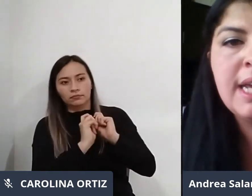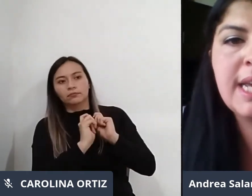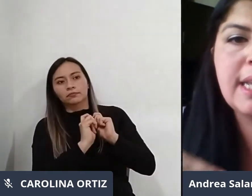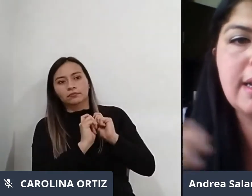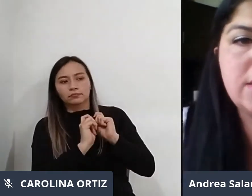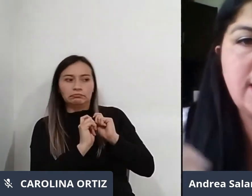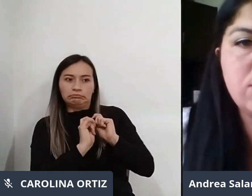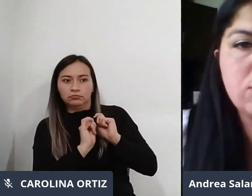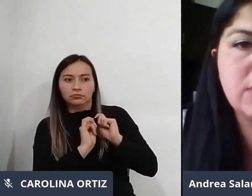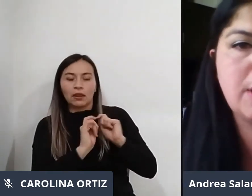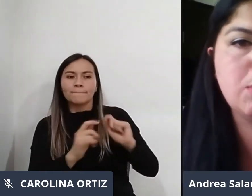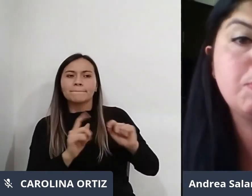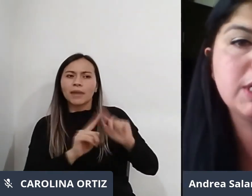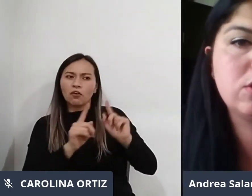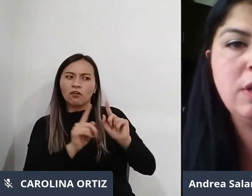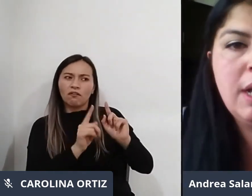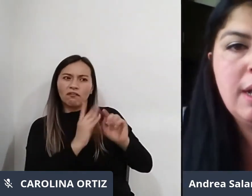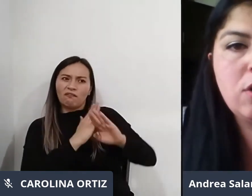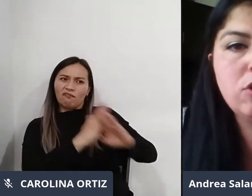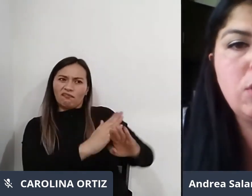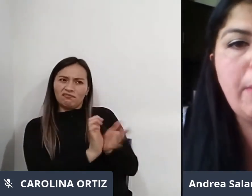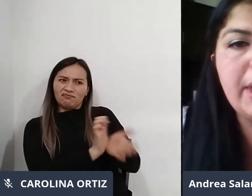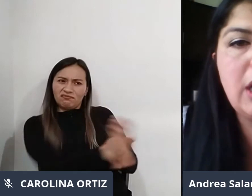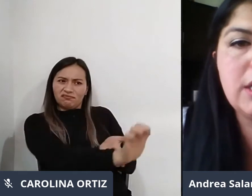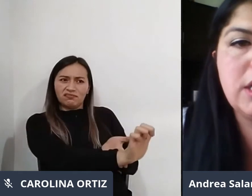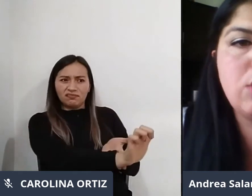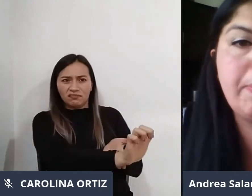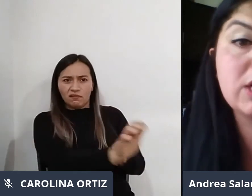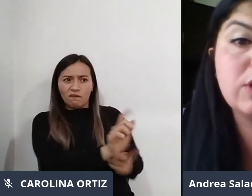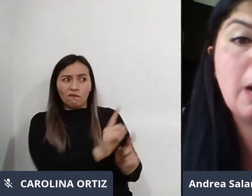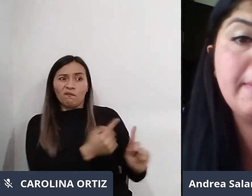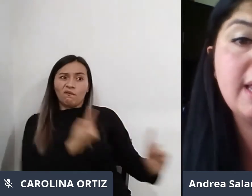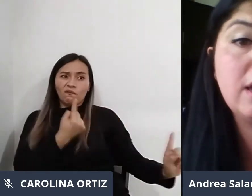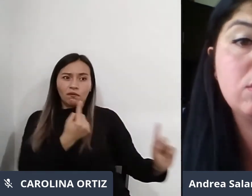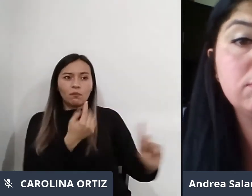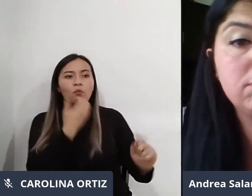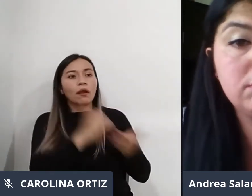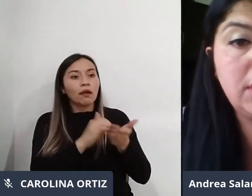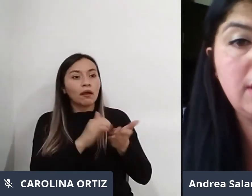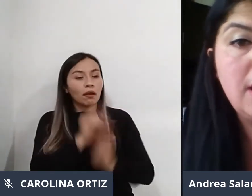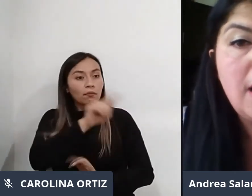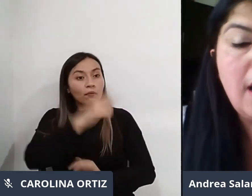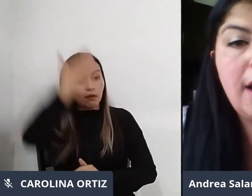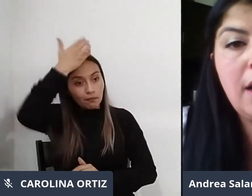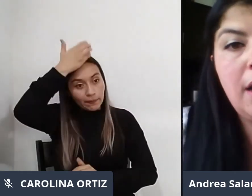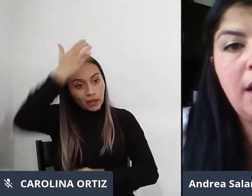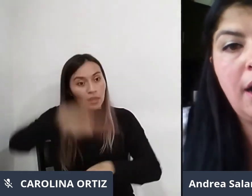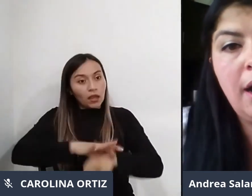otro y ese rechazo. Entonces hemos visto continuamente el rechazo al personal médico, ¿sí?